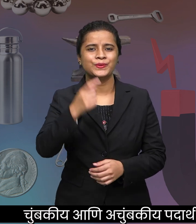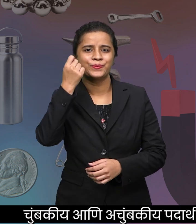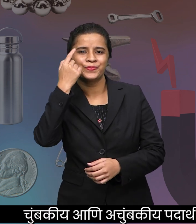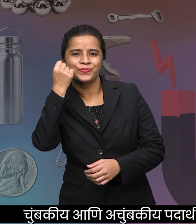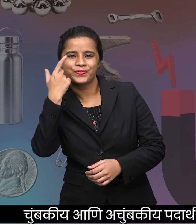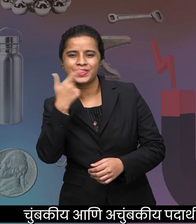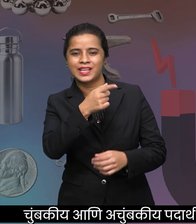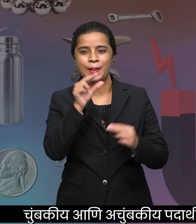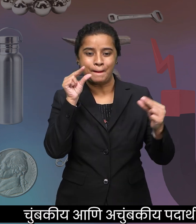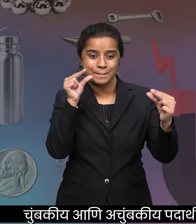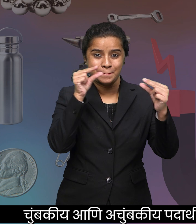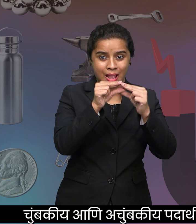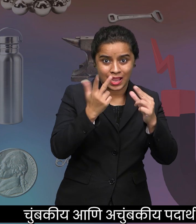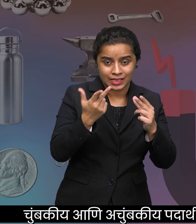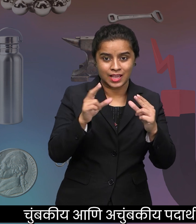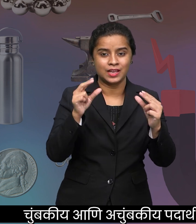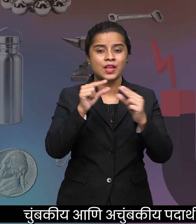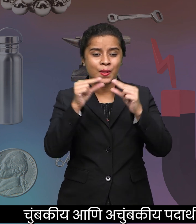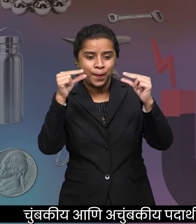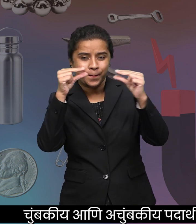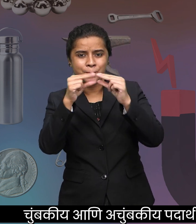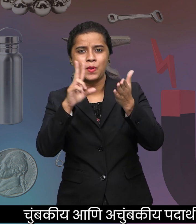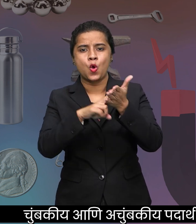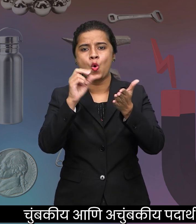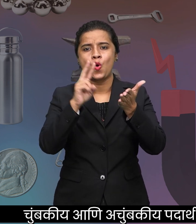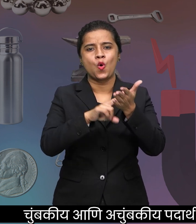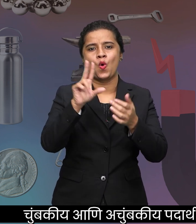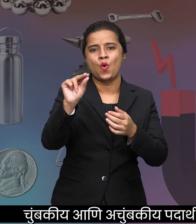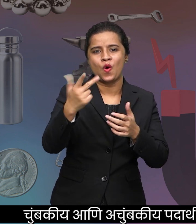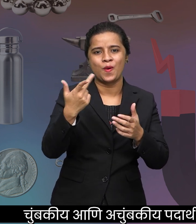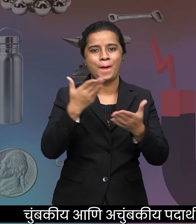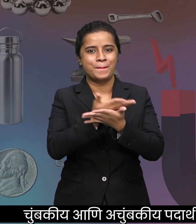चुंबकीय आणि अचुंबकीय पदार्थ समजून घेण्यासाठी आपण एक कृती करूया.